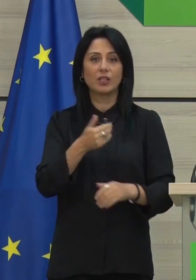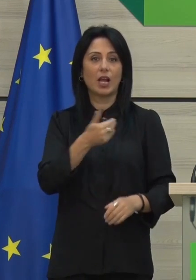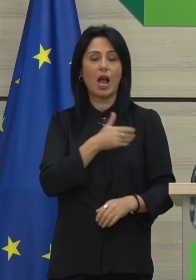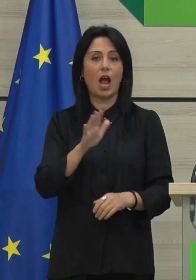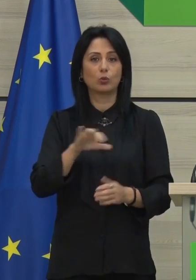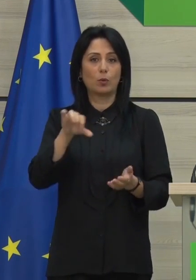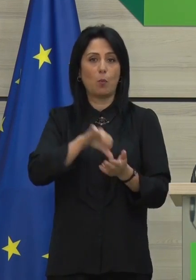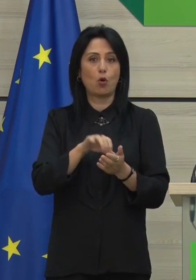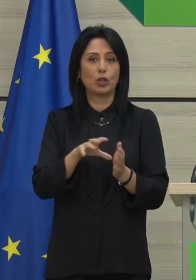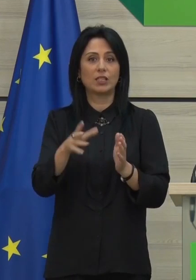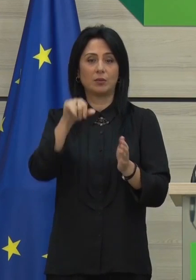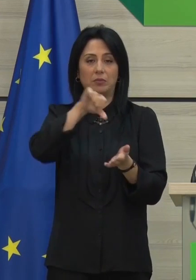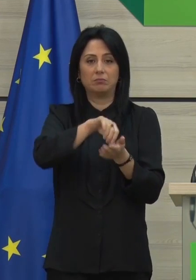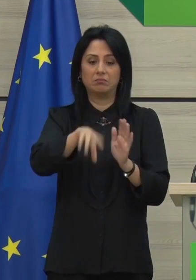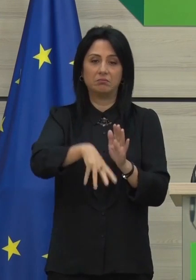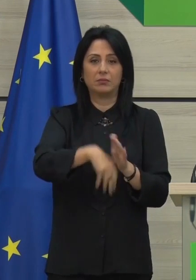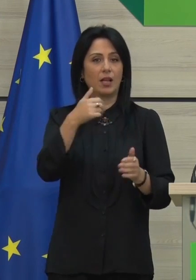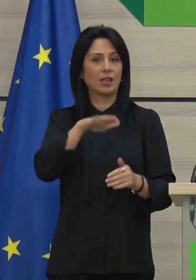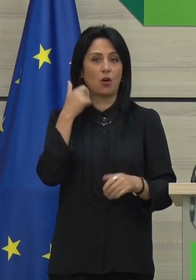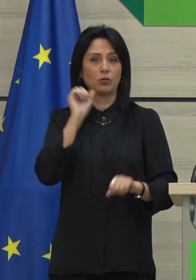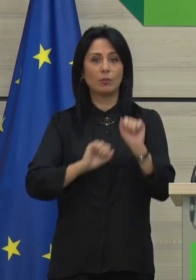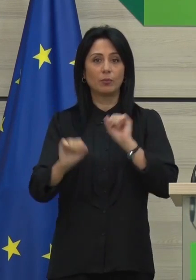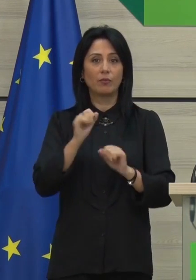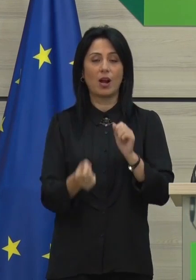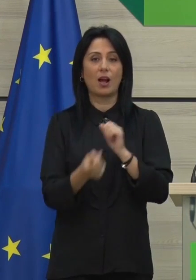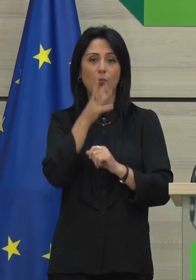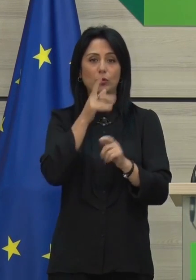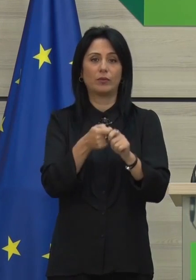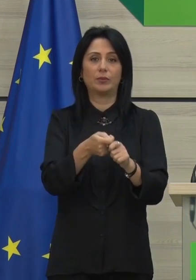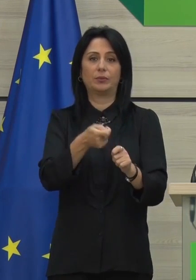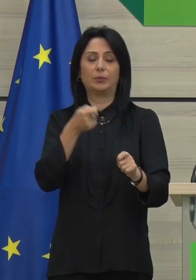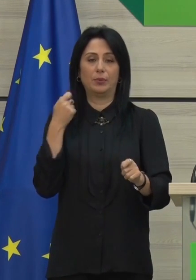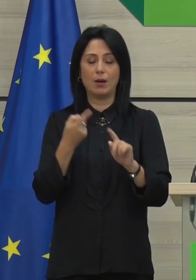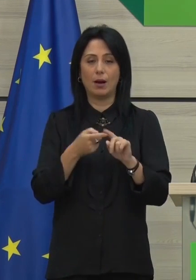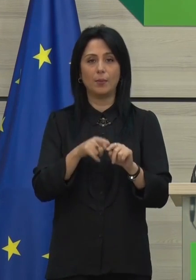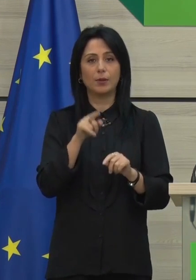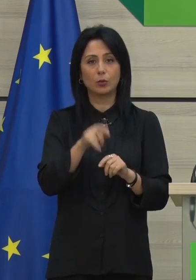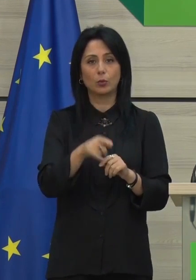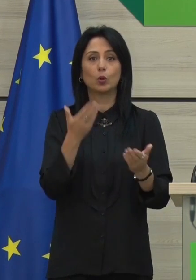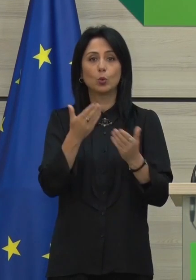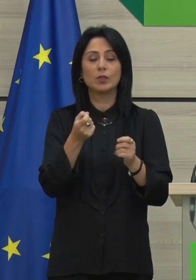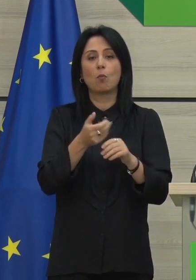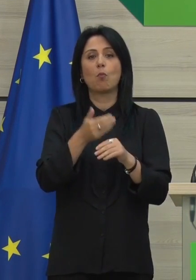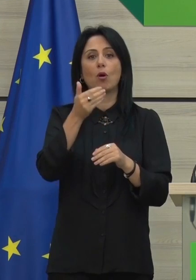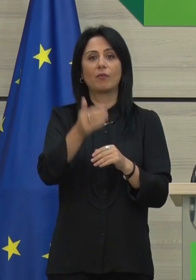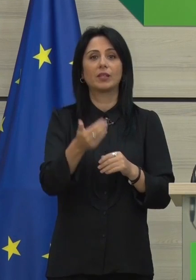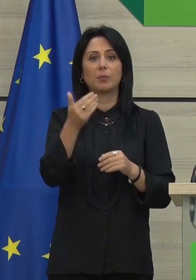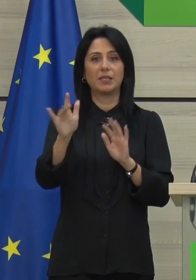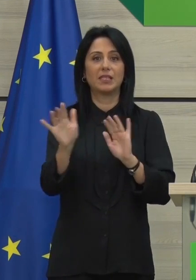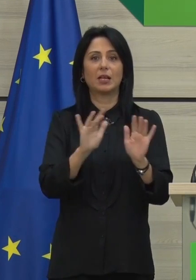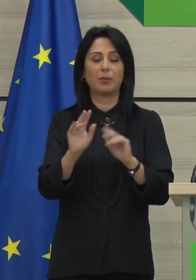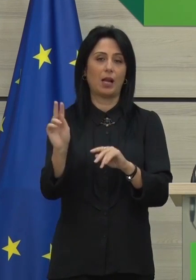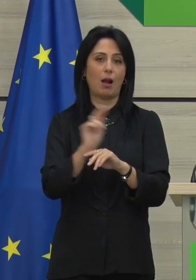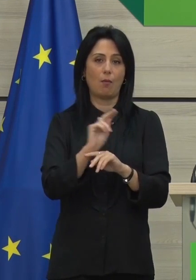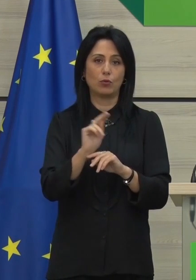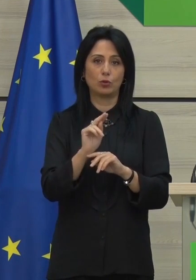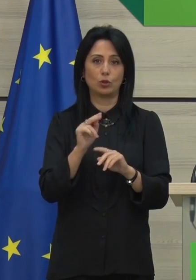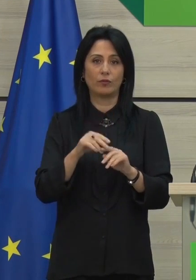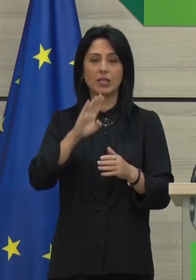სურდა მონაწილეობა მიეღო წილისყრის პროცესში, რამაც გამოიწვია სწორედ შეფერხება, თუმცა მოგვიანებით მისი ქმედება